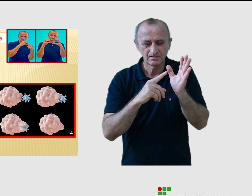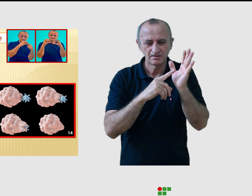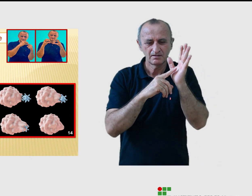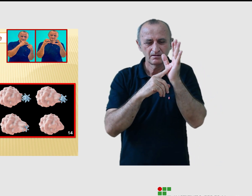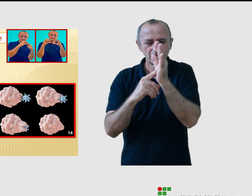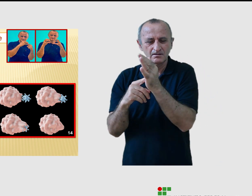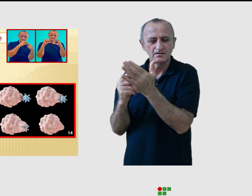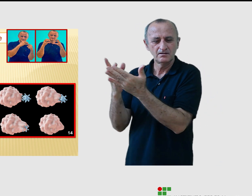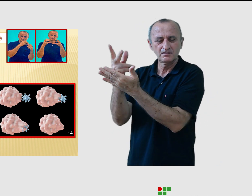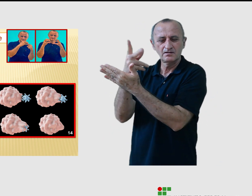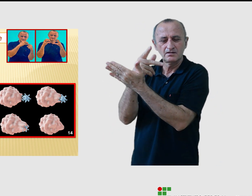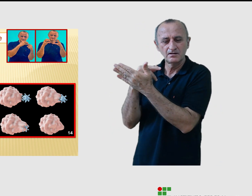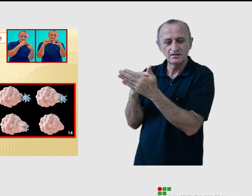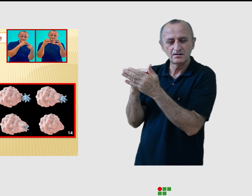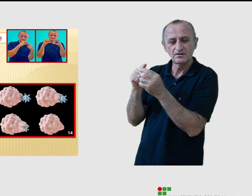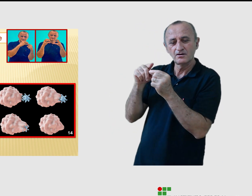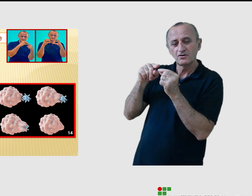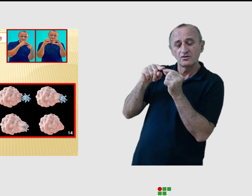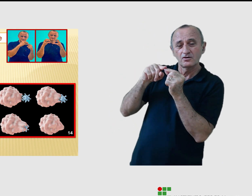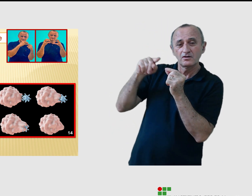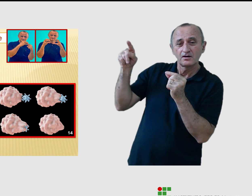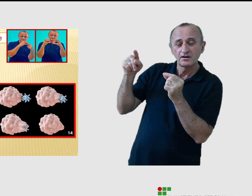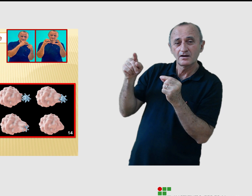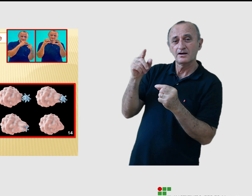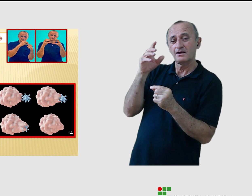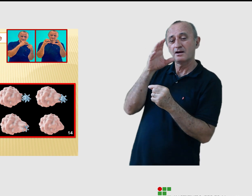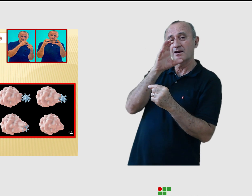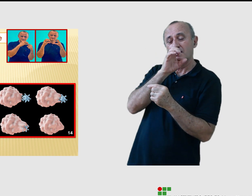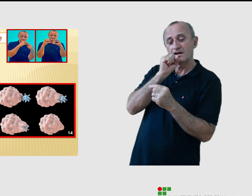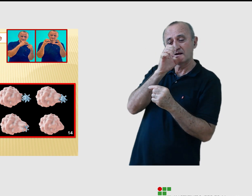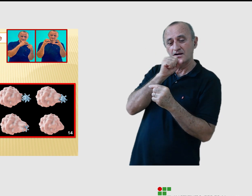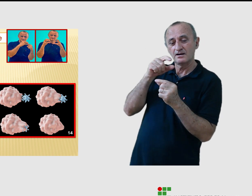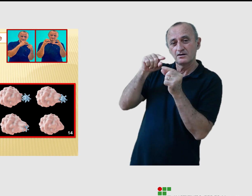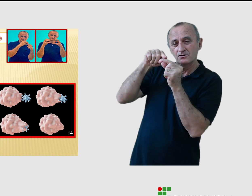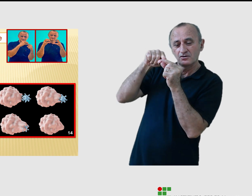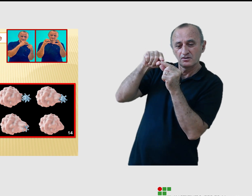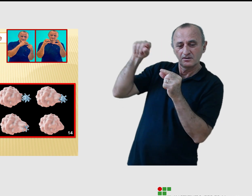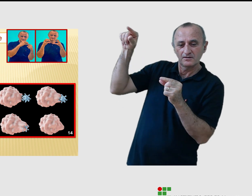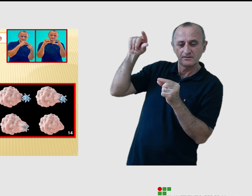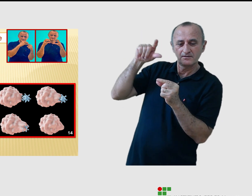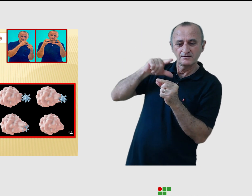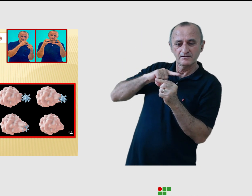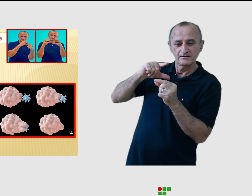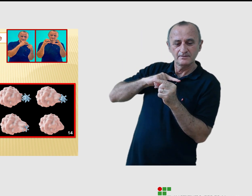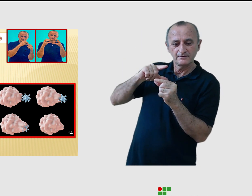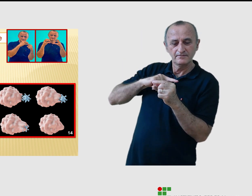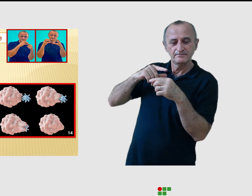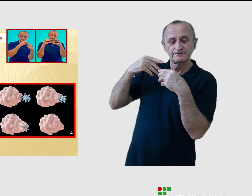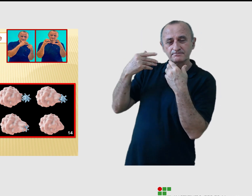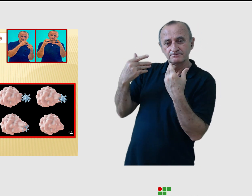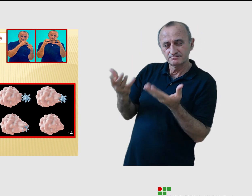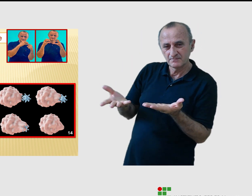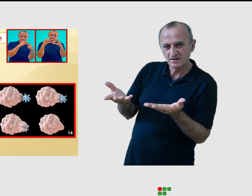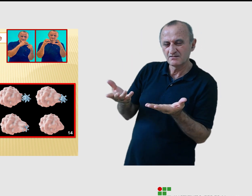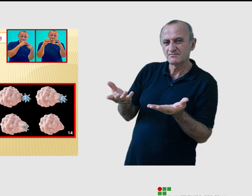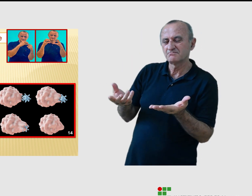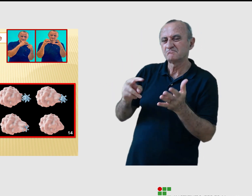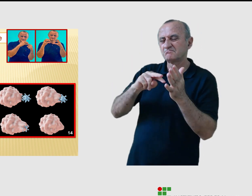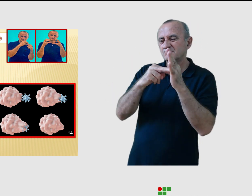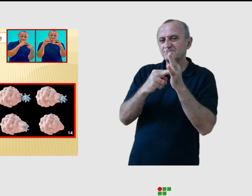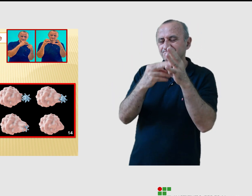pseudópodes, que são mostradas na figura por meio das setas